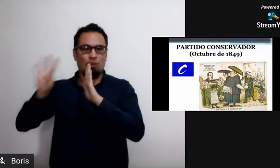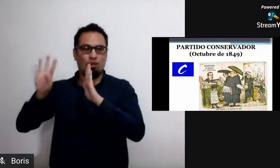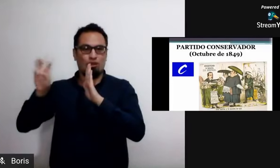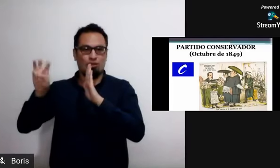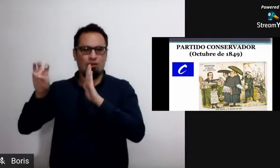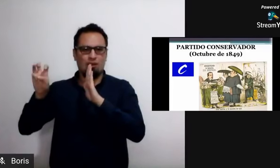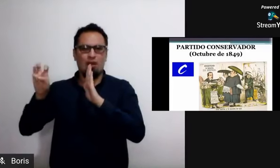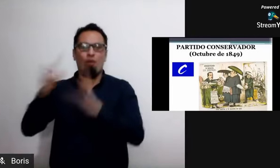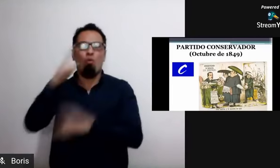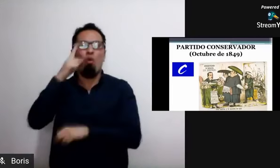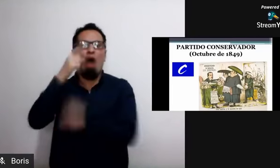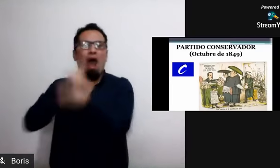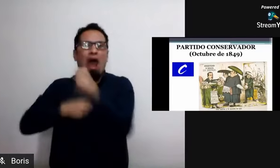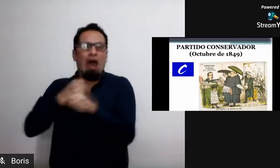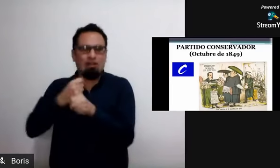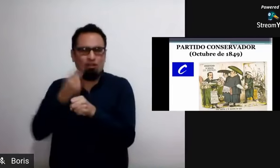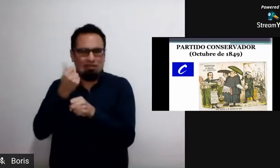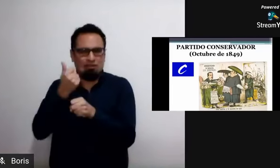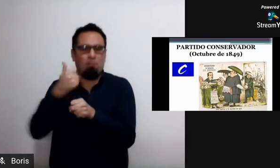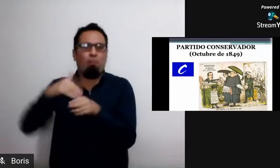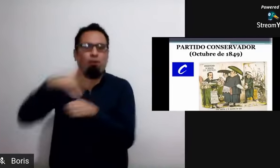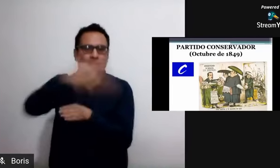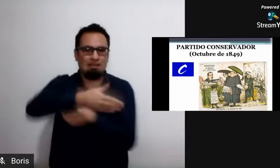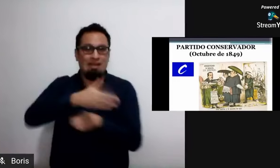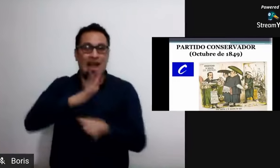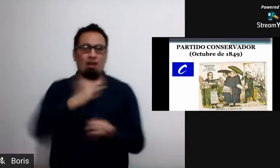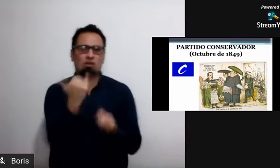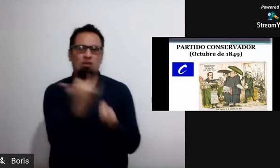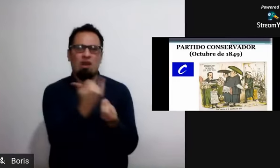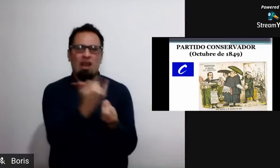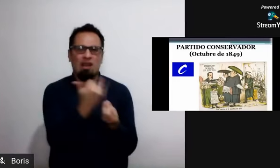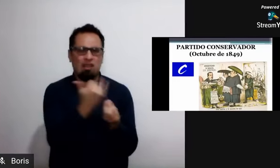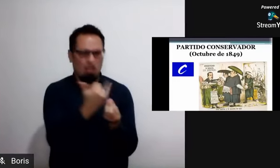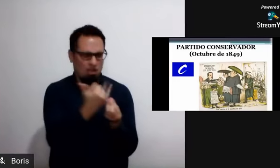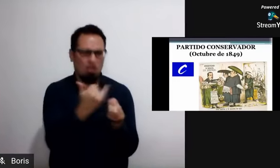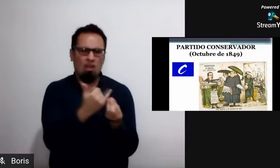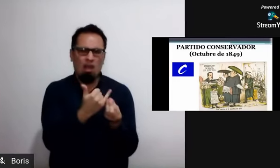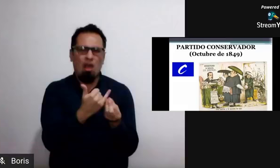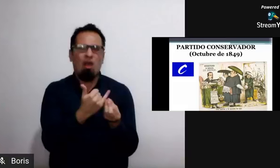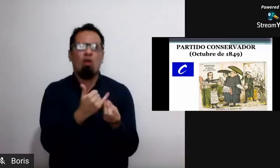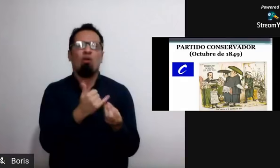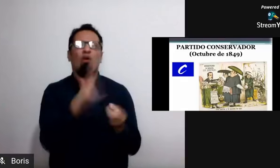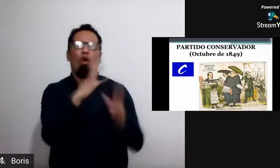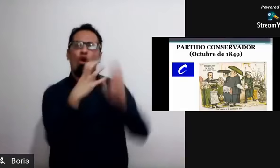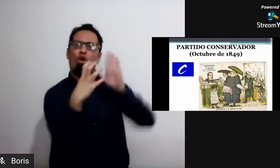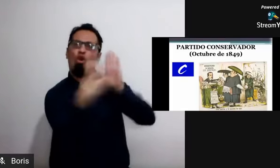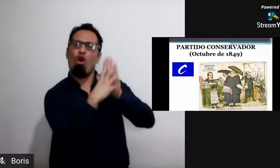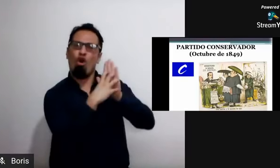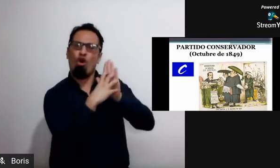En 1848 el Partido Liberal, un año después, casi simultáneamente, en octubre